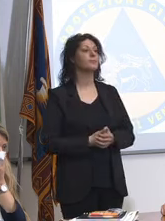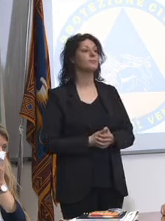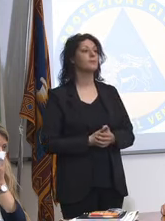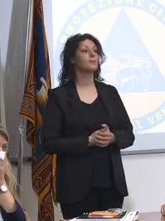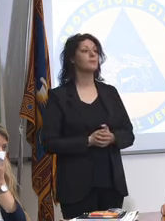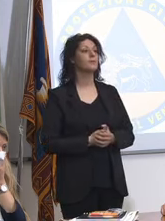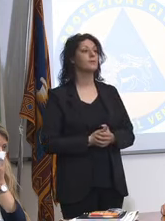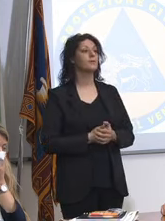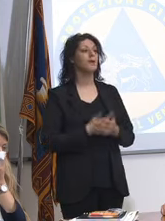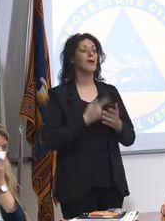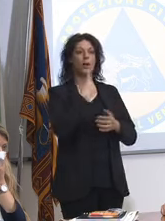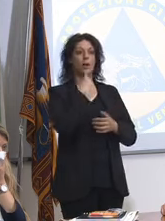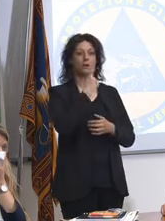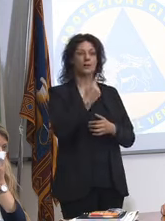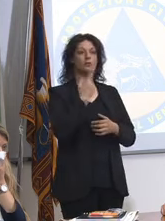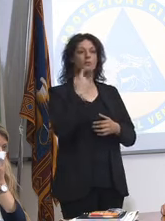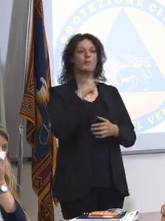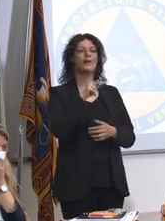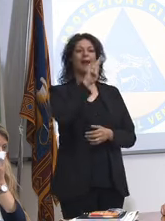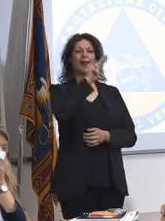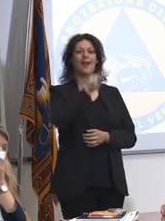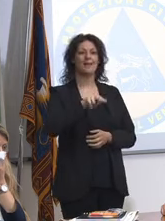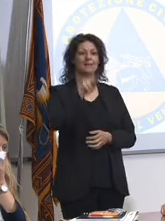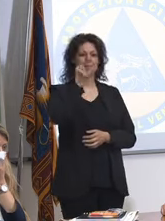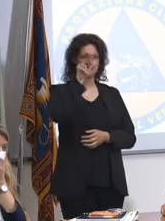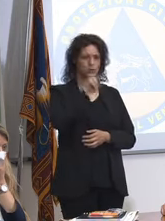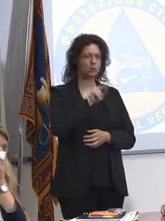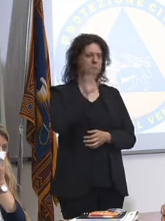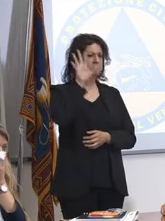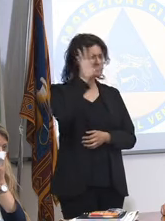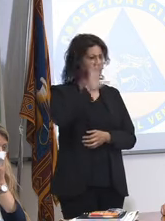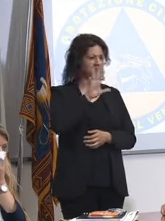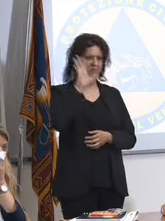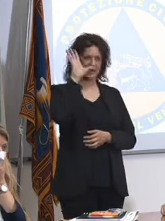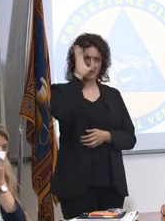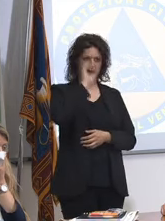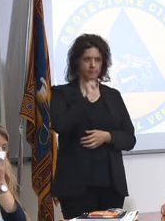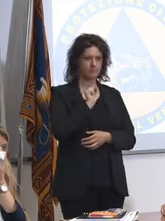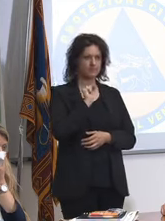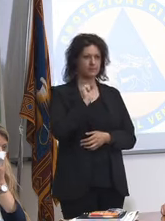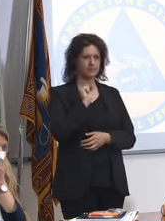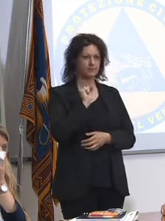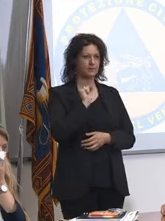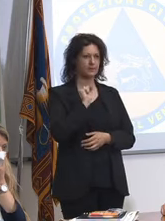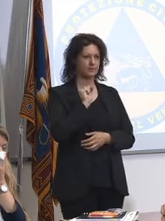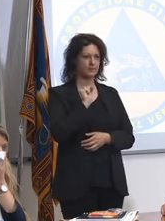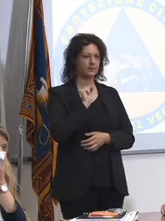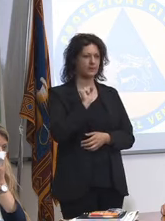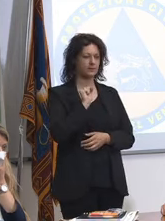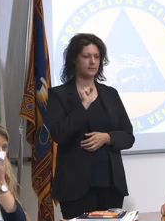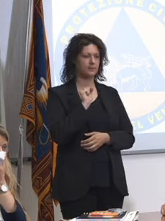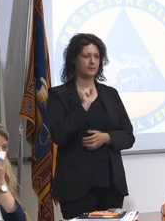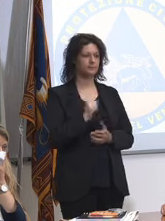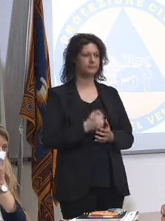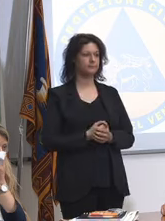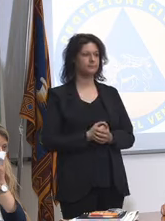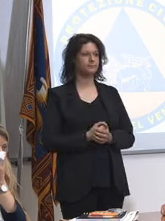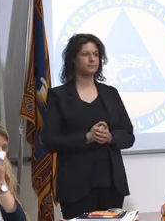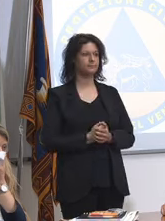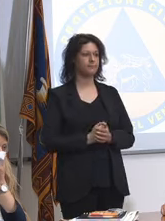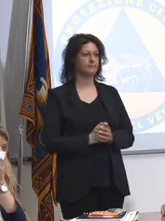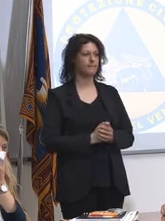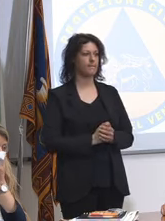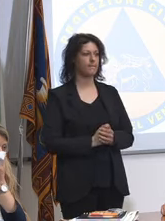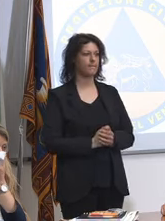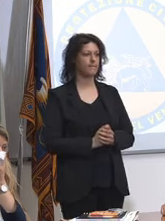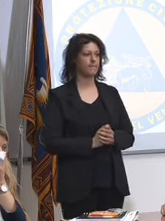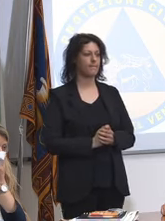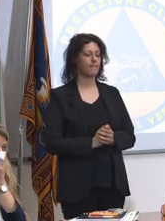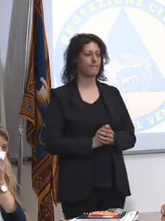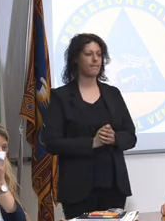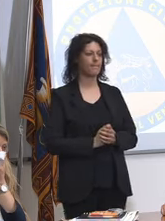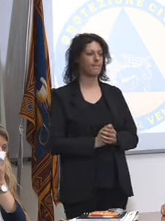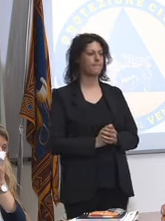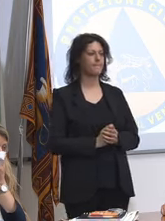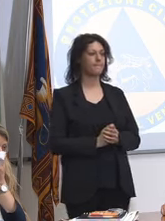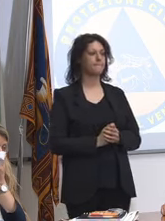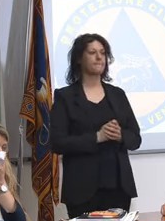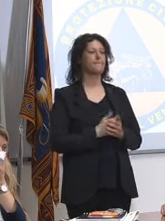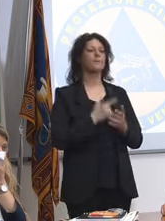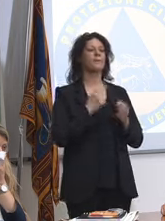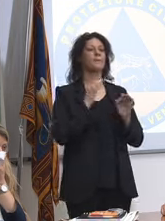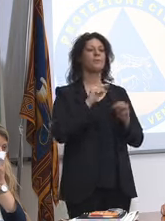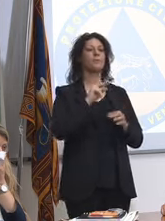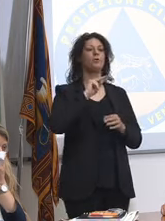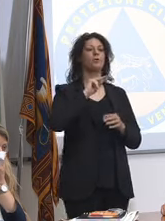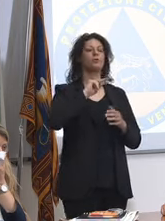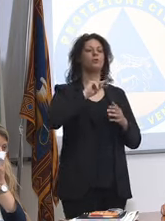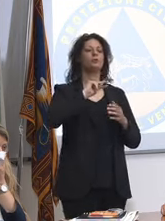sulla questione elettorale mi passo di capire che l'orientamento ormai, dico, del sottosegretario Valiati,